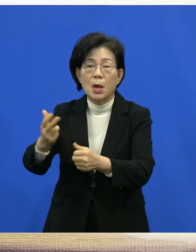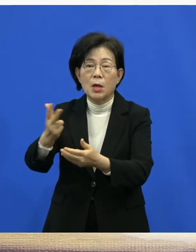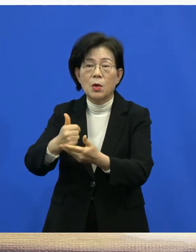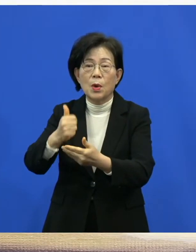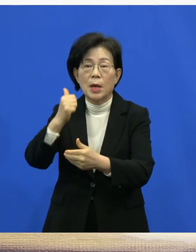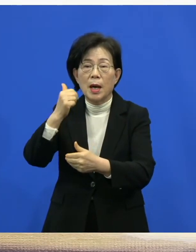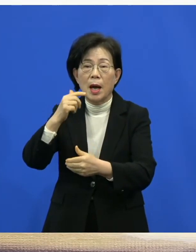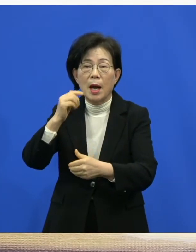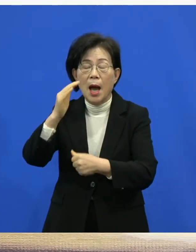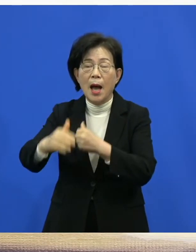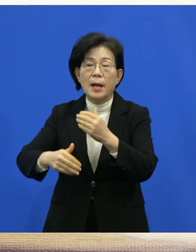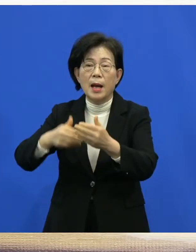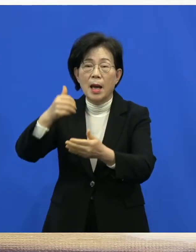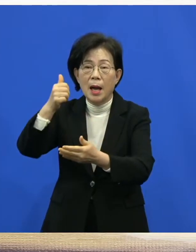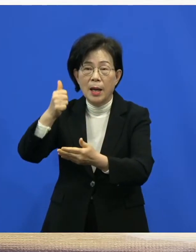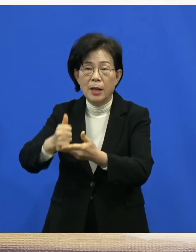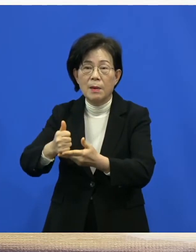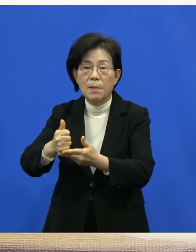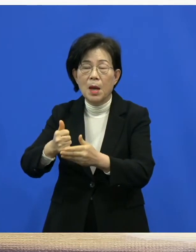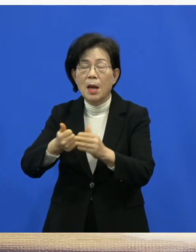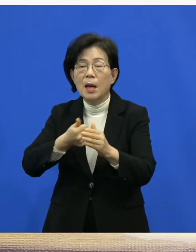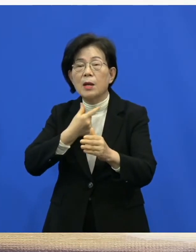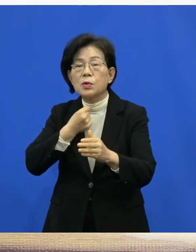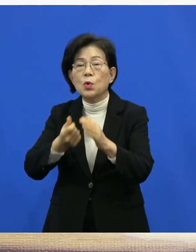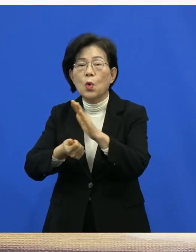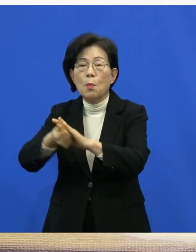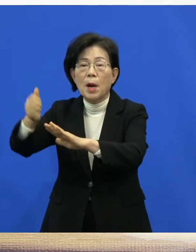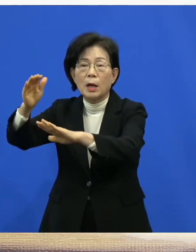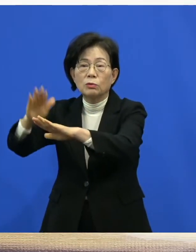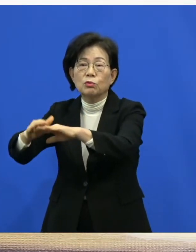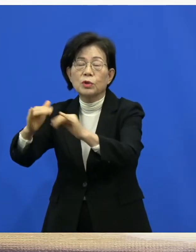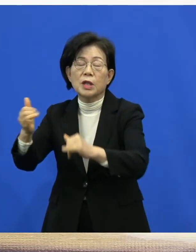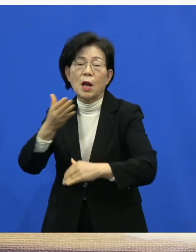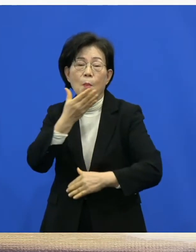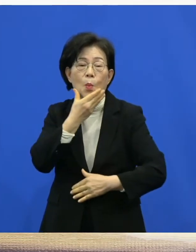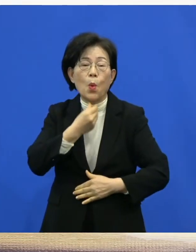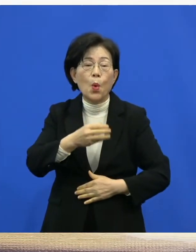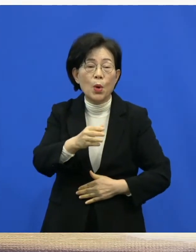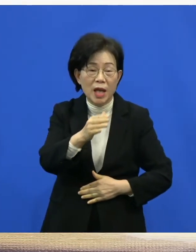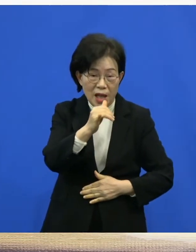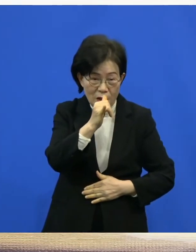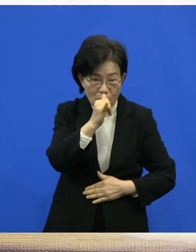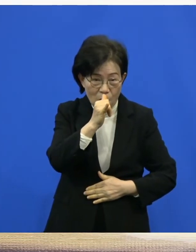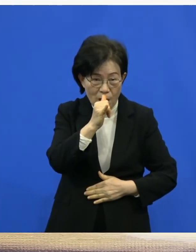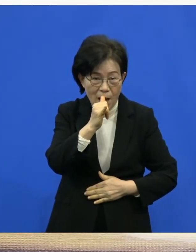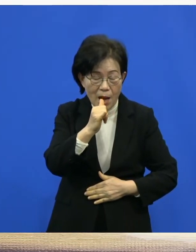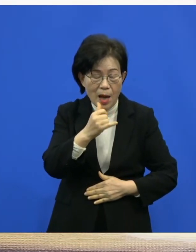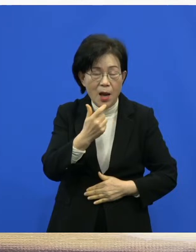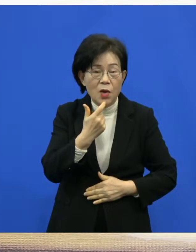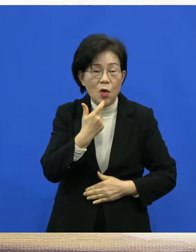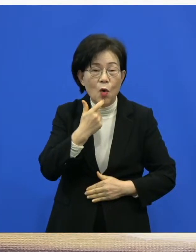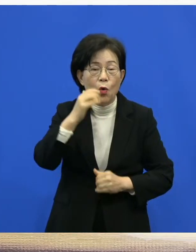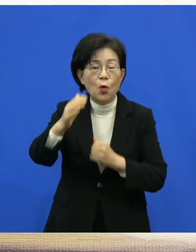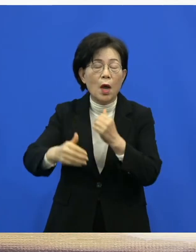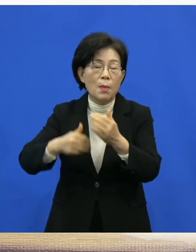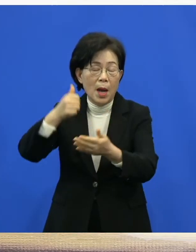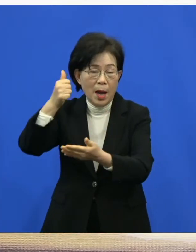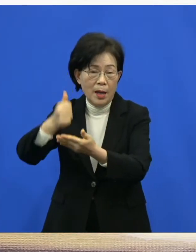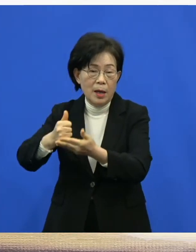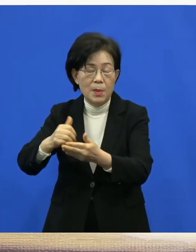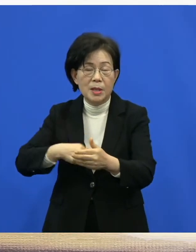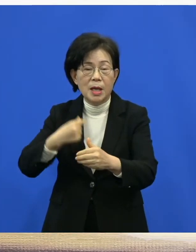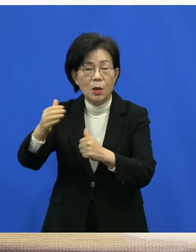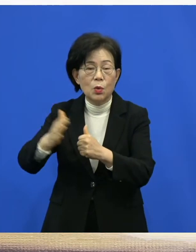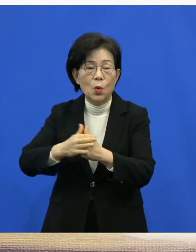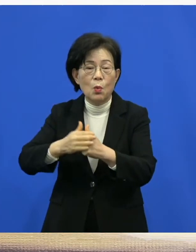자기 하나님에게 자기의 소망을 두는 자는 복이 있도다. 야곱의